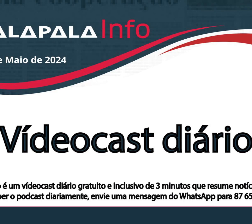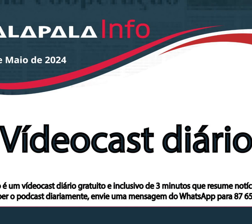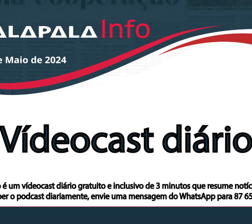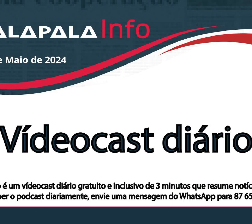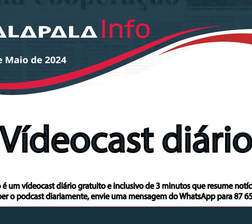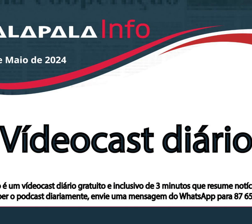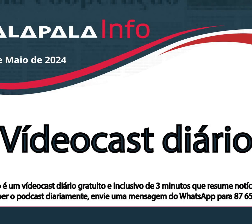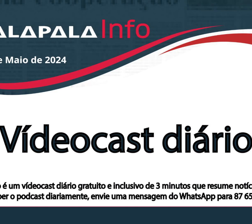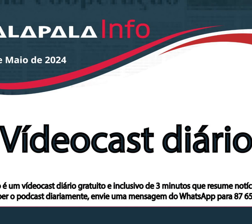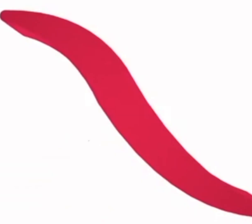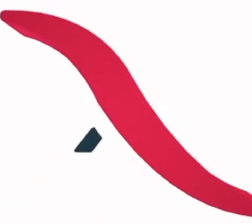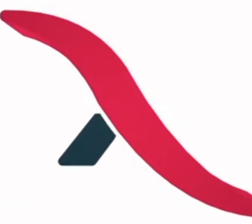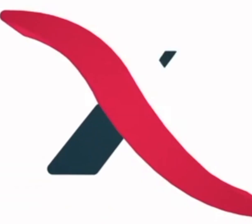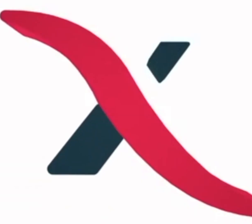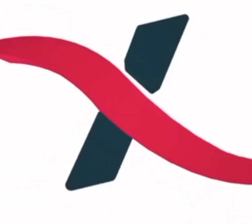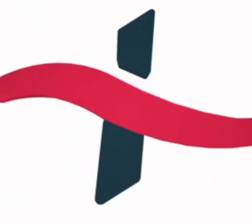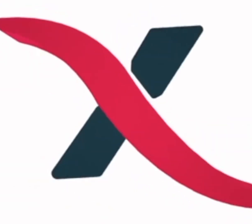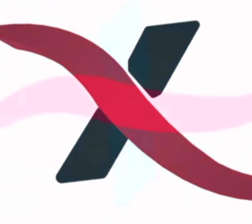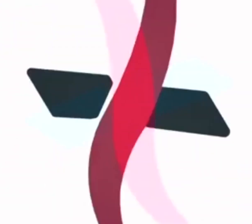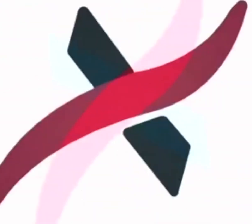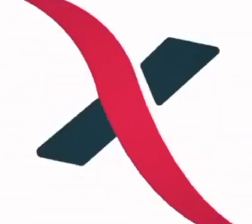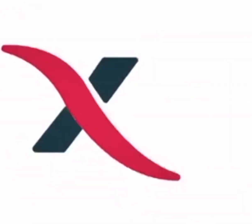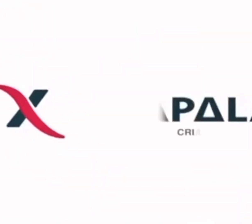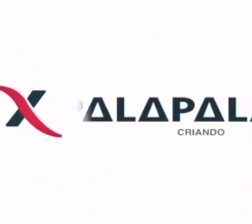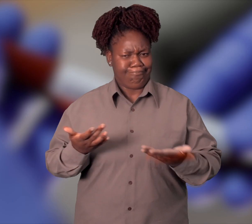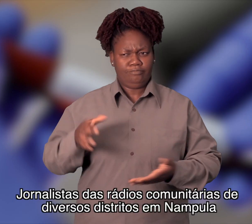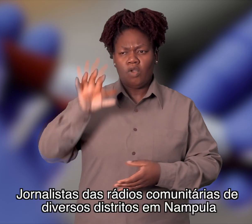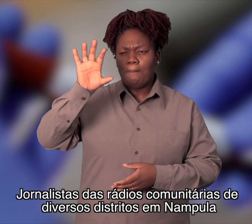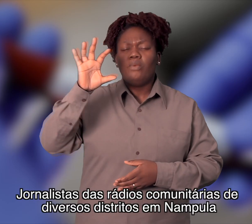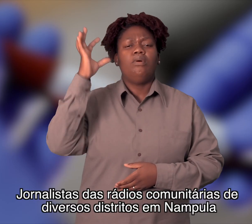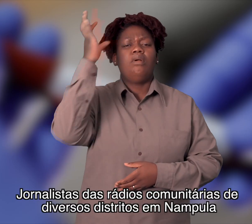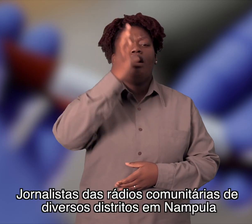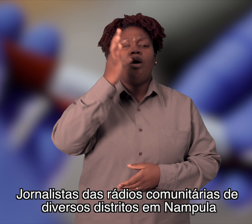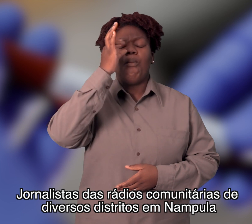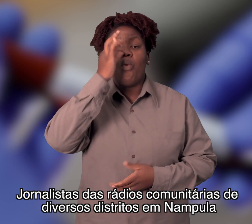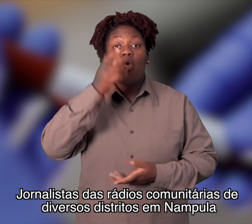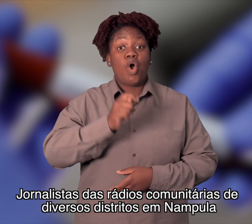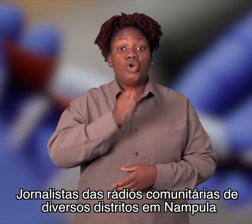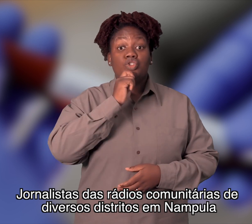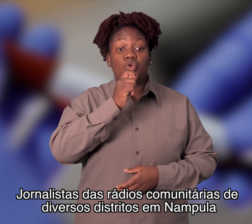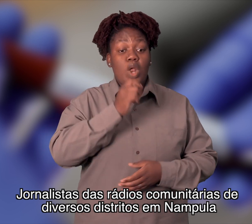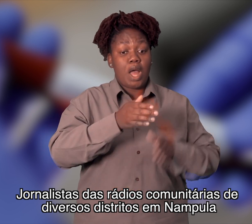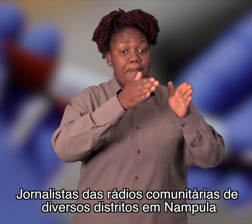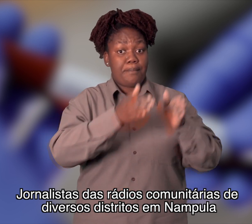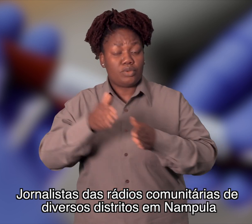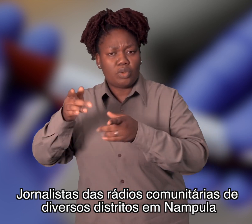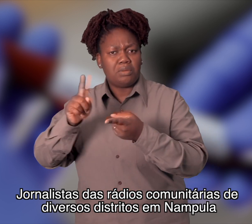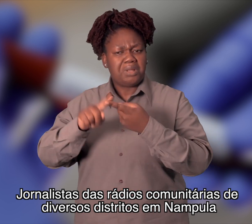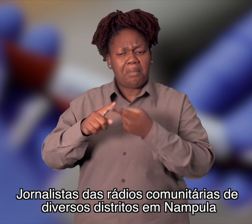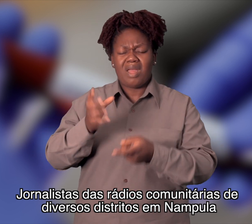Xipala Pala Info, edição 20 de maio Jornalistas das rádios comunitárias de diversos distritos em Nampula